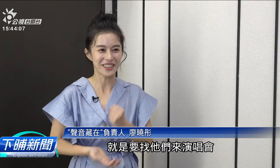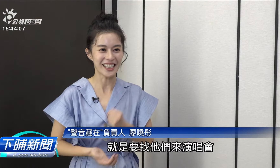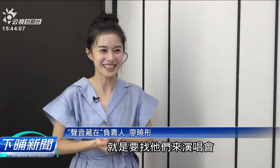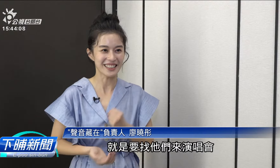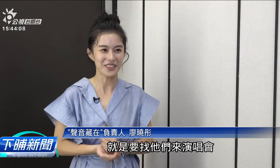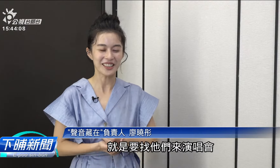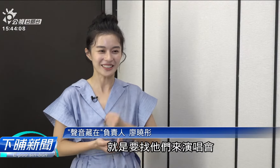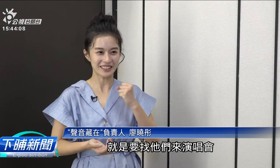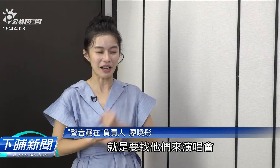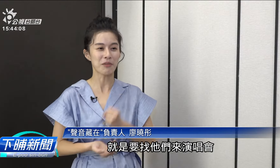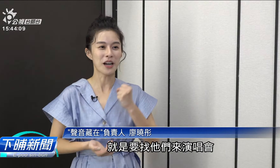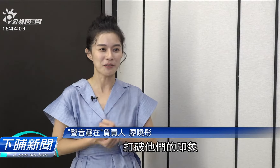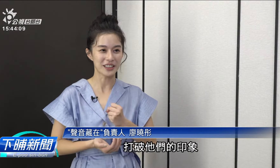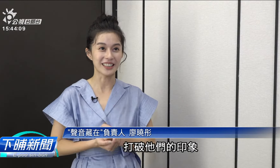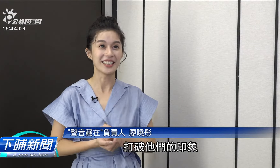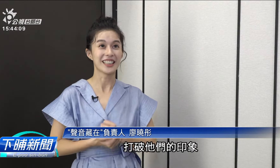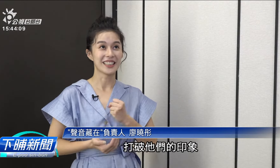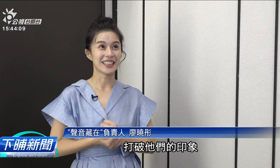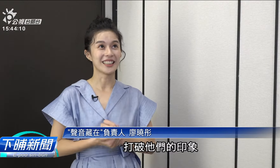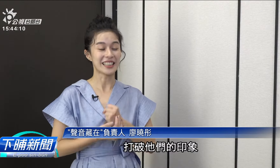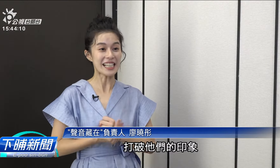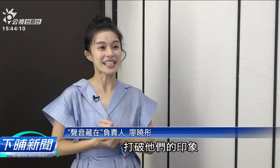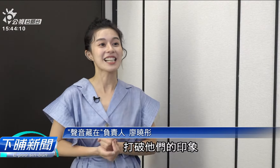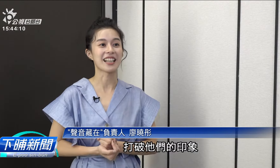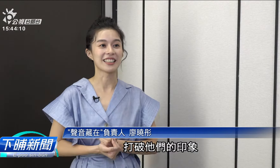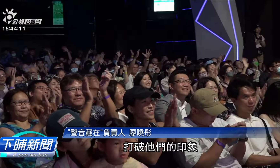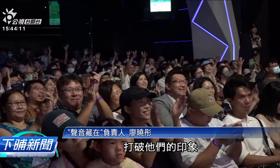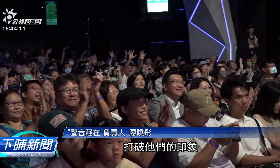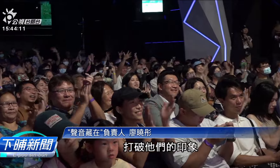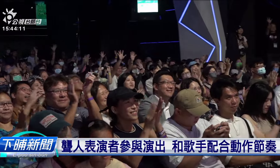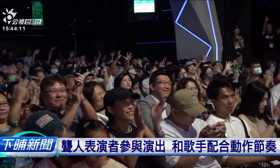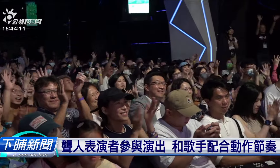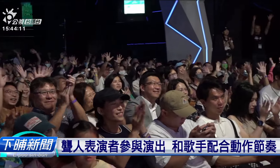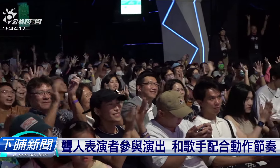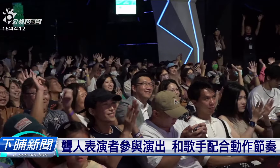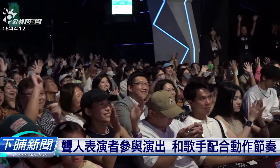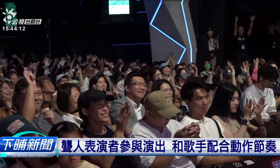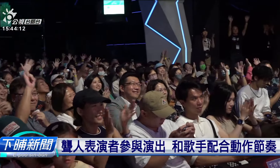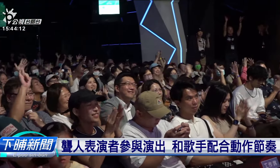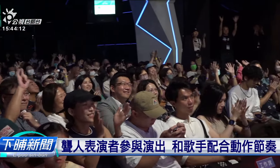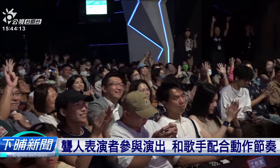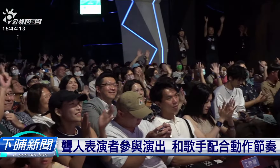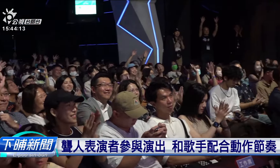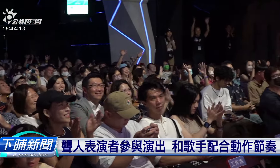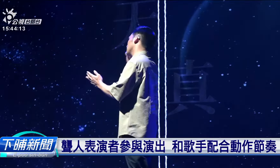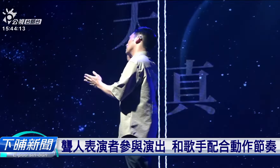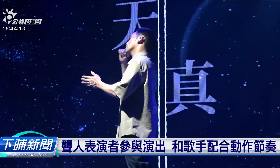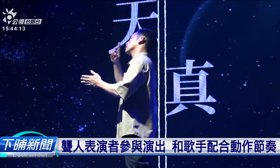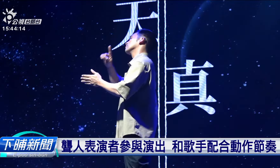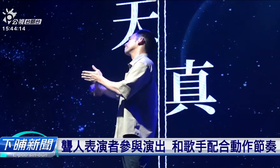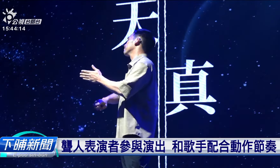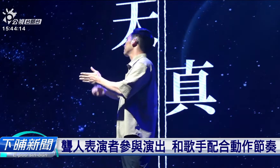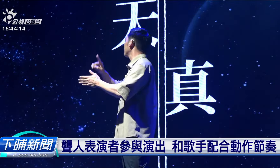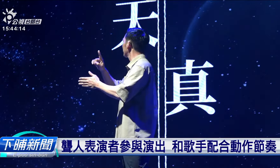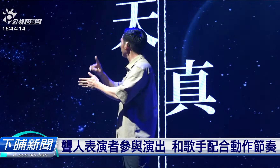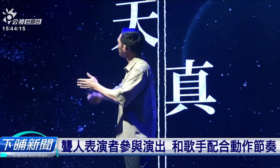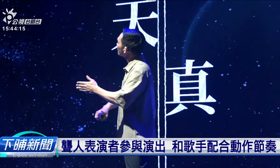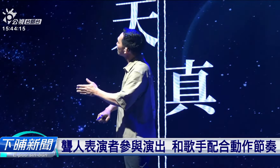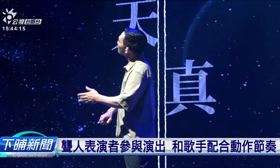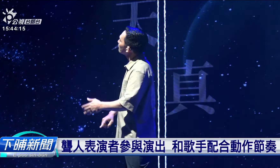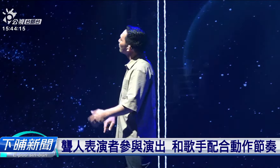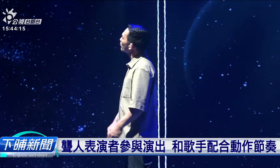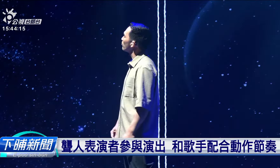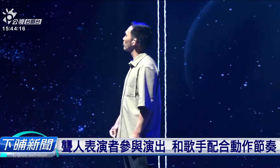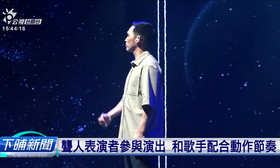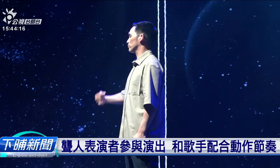要找他们来演唱会，要打破他们的印象。 若是在戏港听无的朋友来看表演，也请因